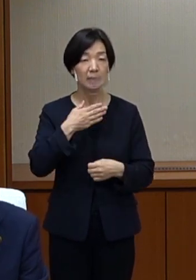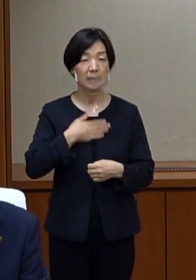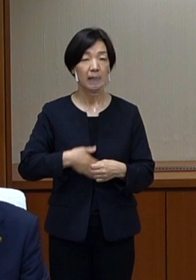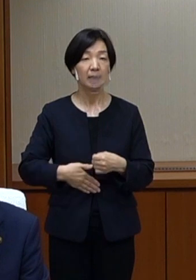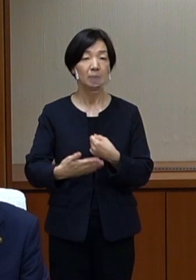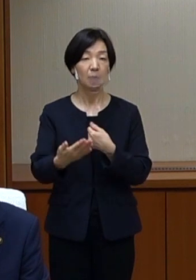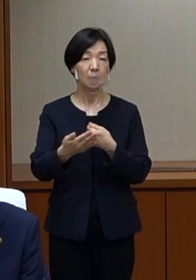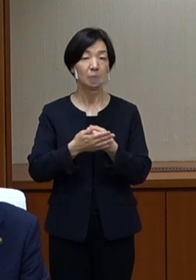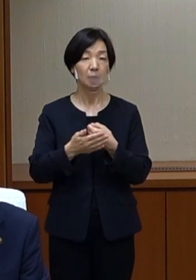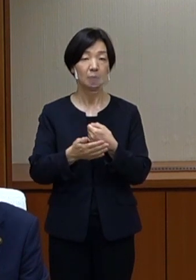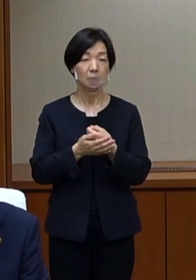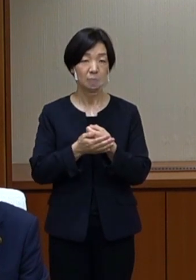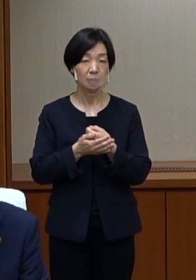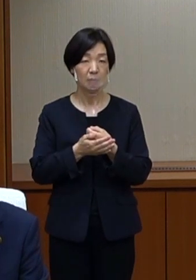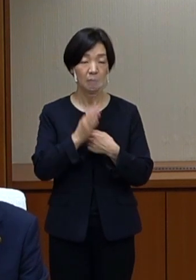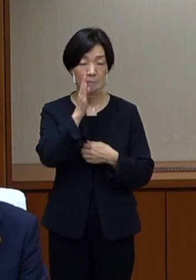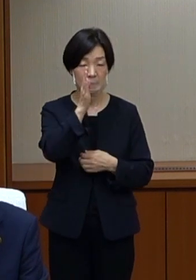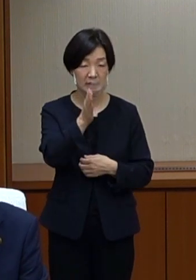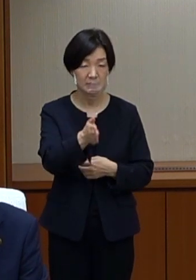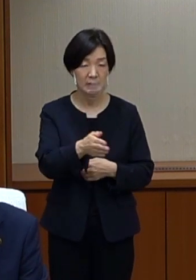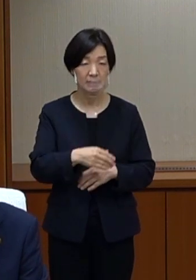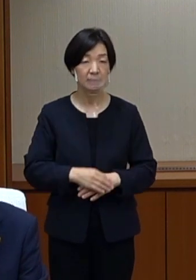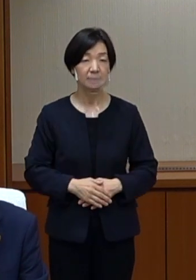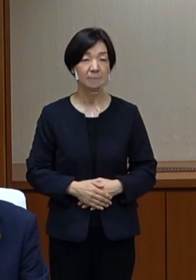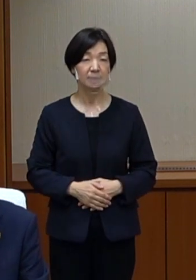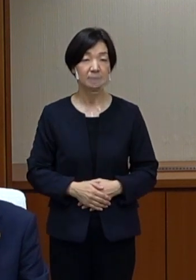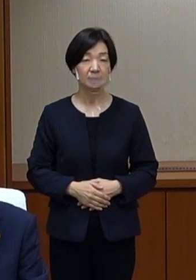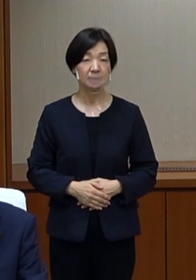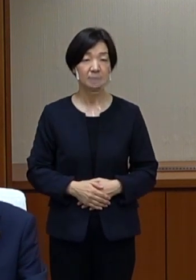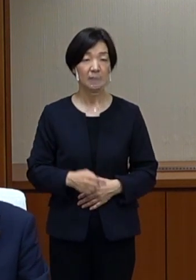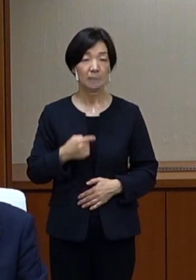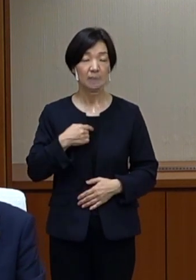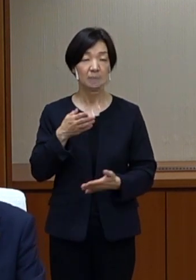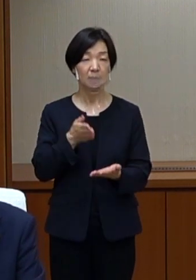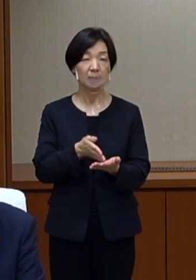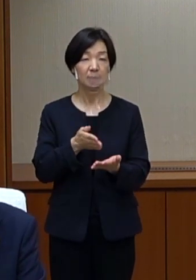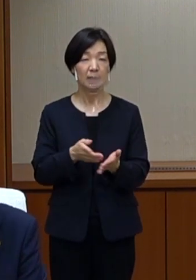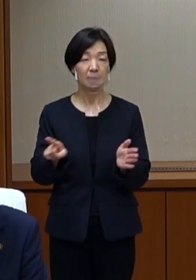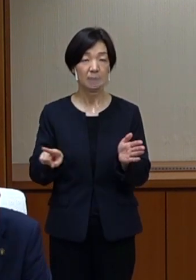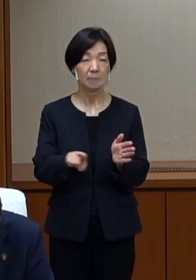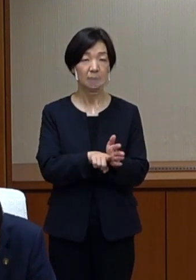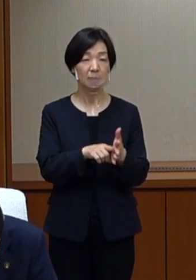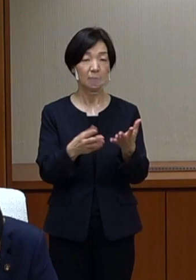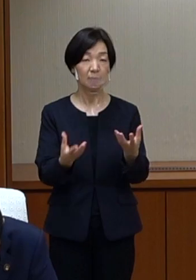とご協力をお願い申し上げます。私からは以上です